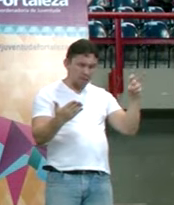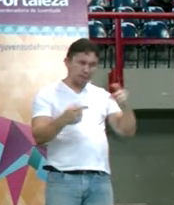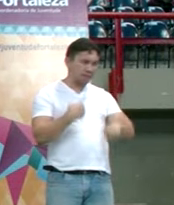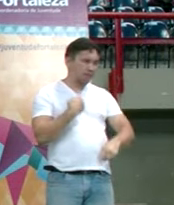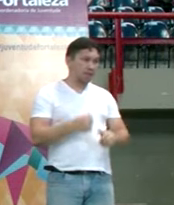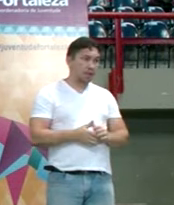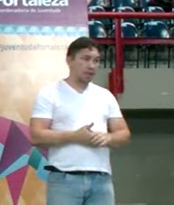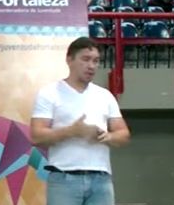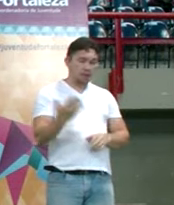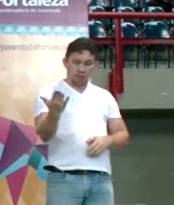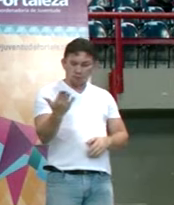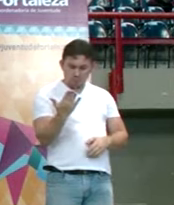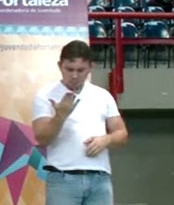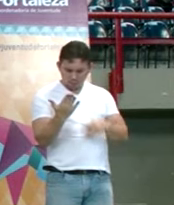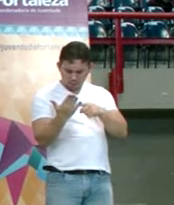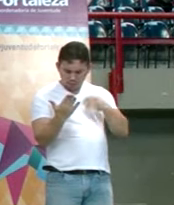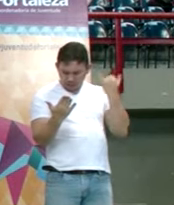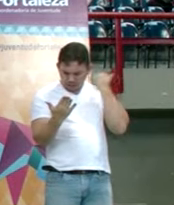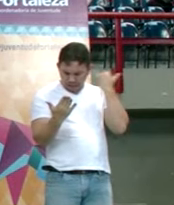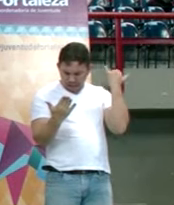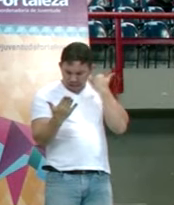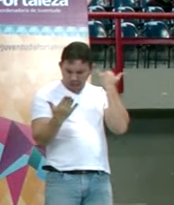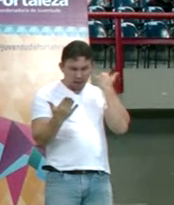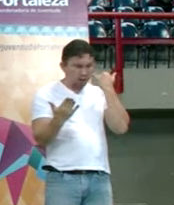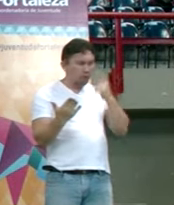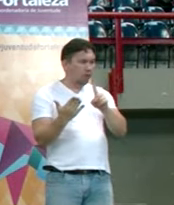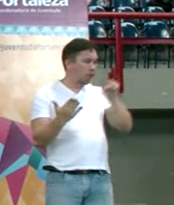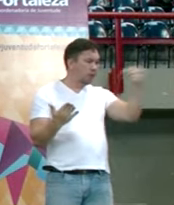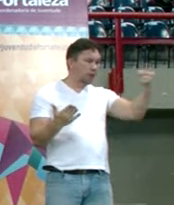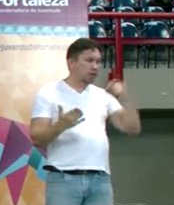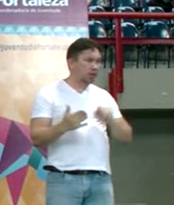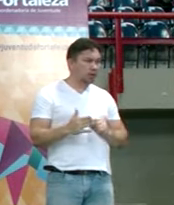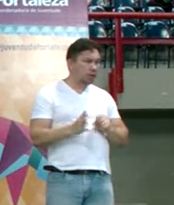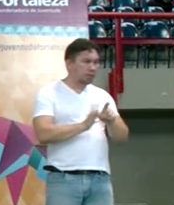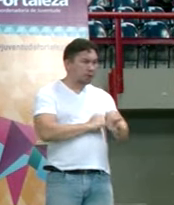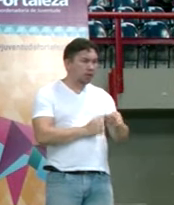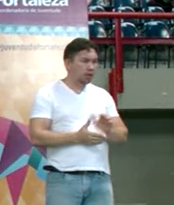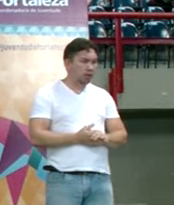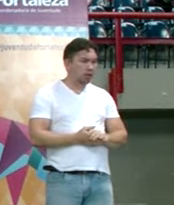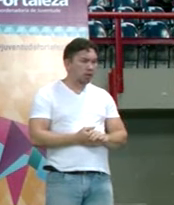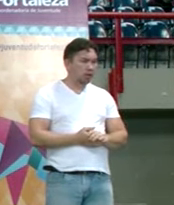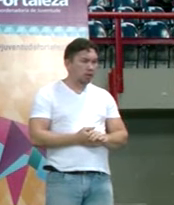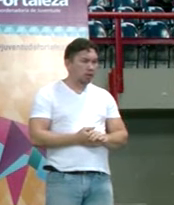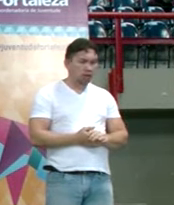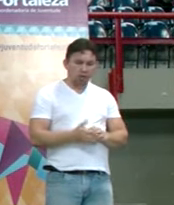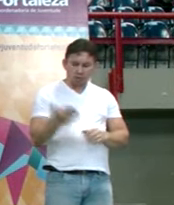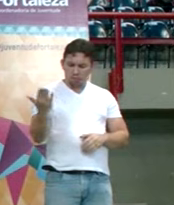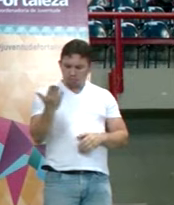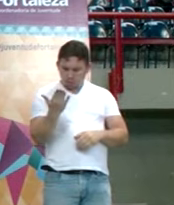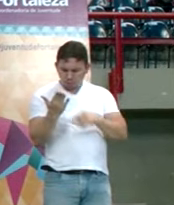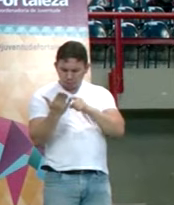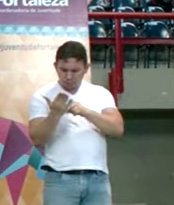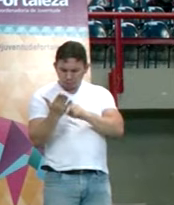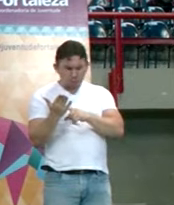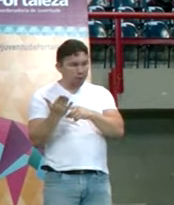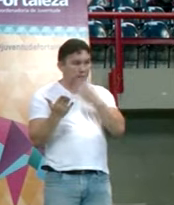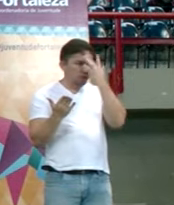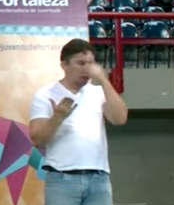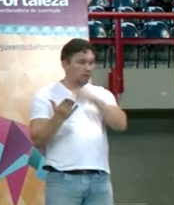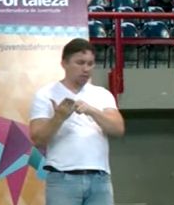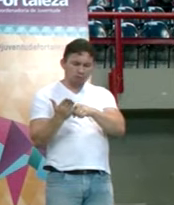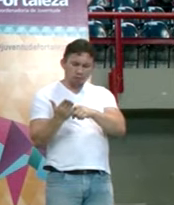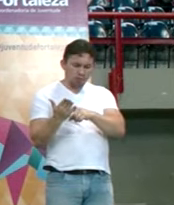não se a questão for muito trabalhosa pessoal pule pra outra se for trabalhosa é porque não é uma questão fácil pule pra